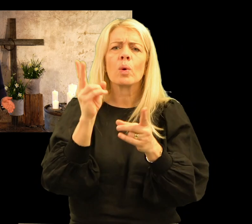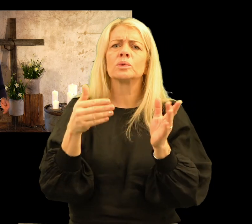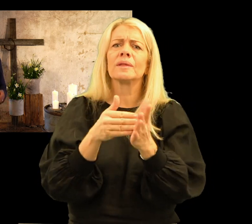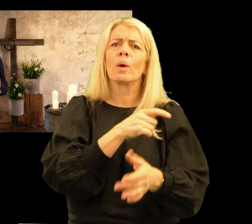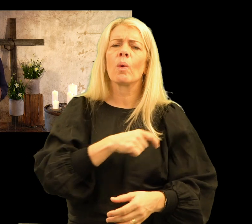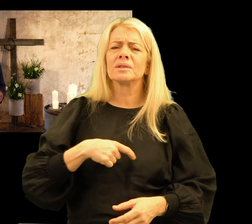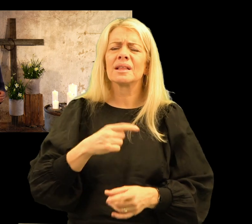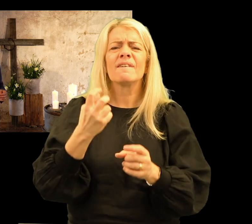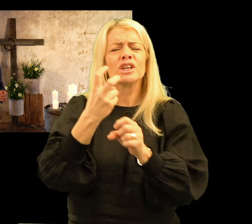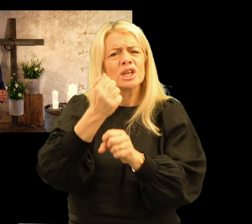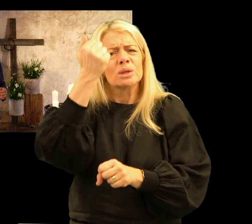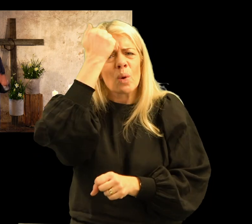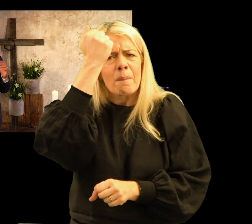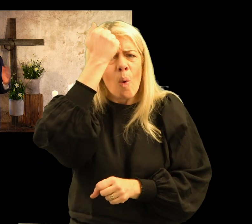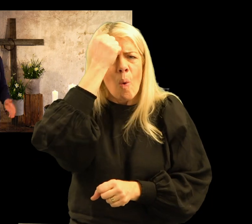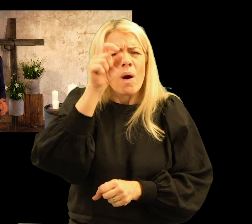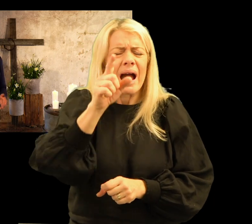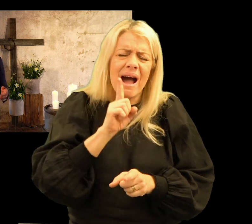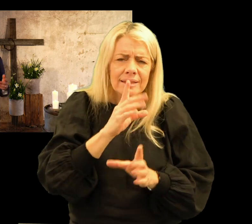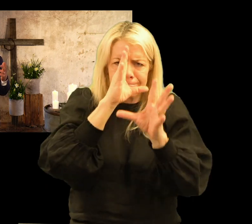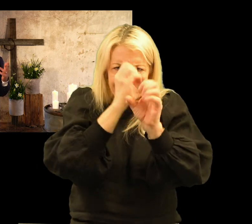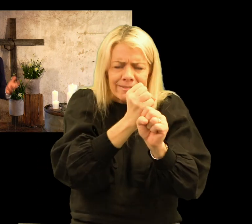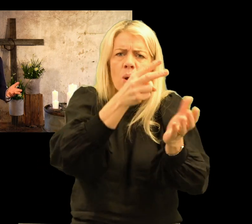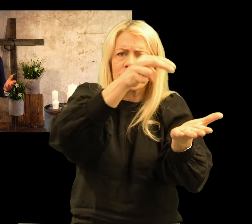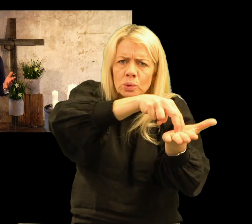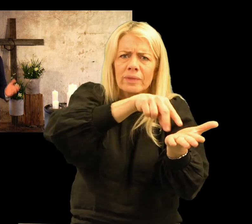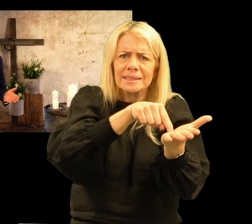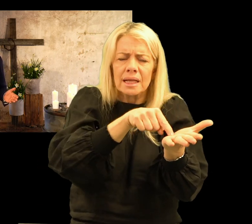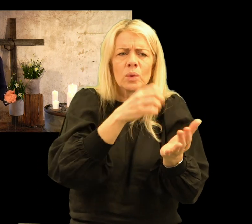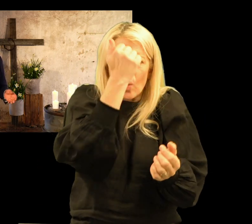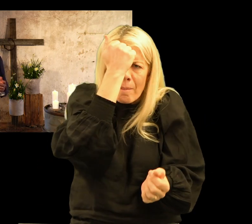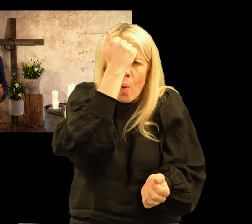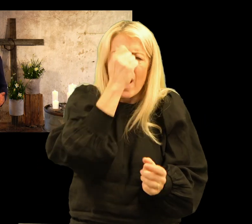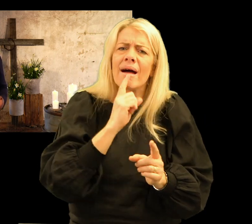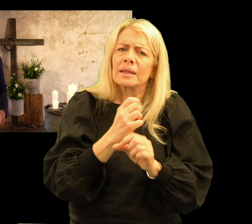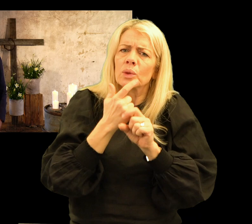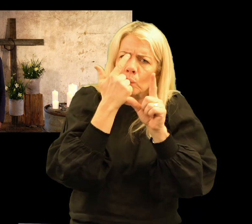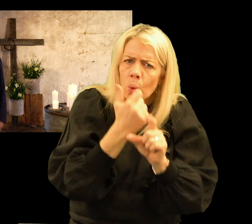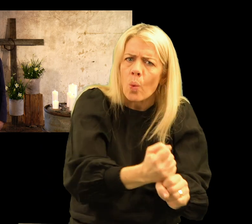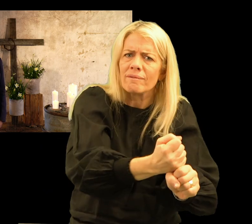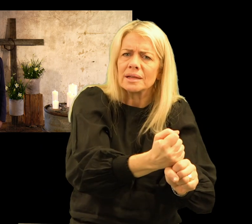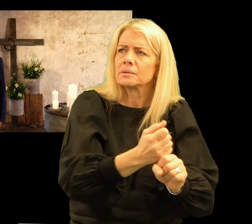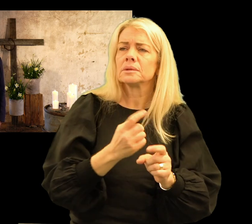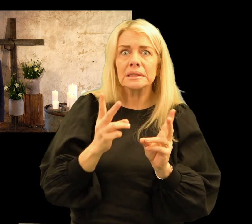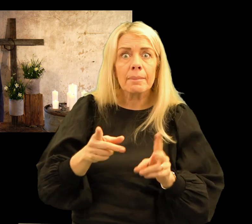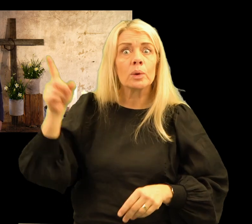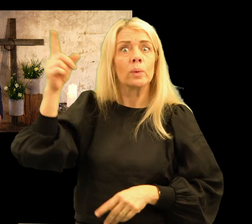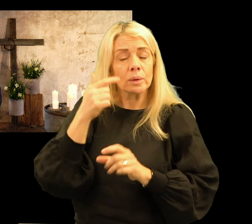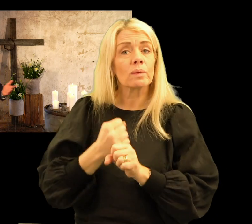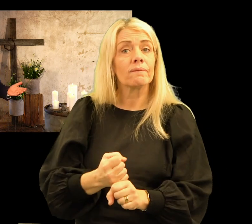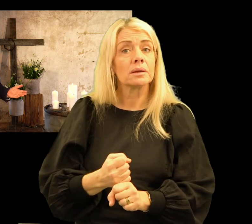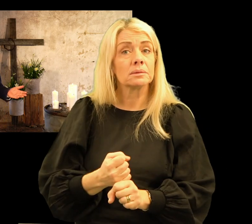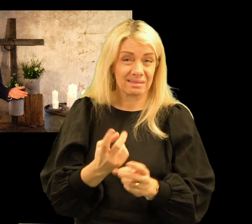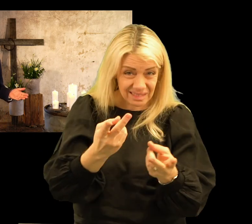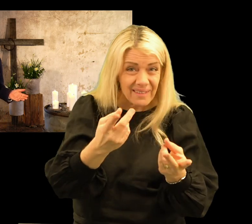hålla fast och minnas och hålla ut och härda ut. Att förbli trogna, för Gud är trogen.